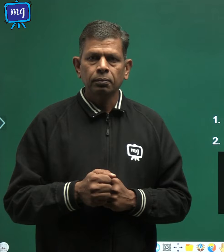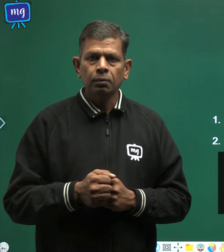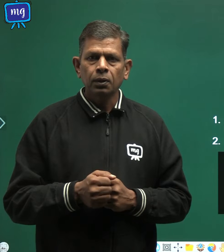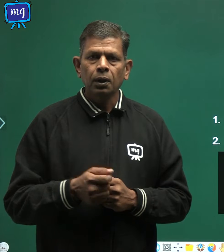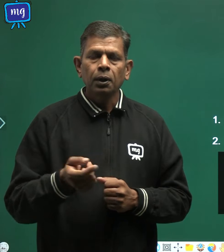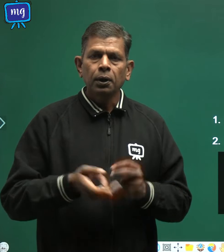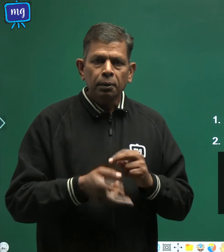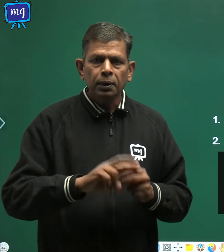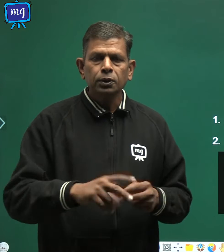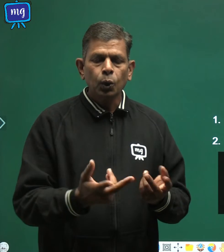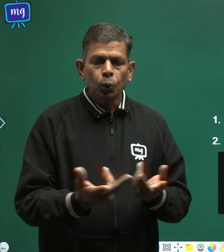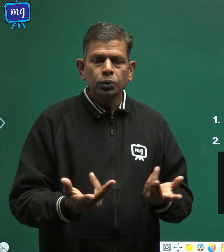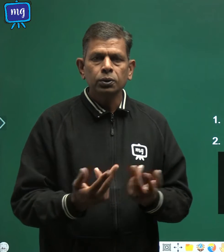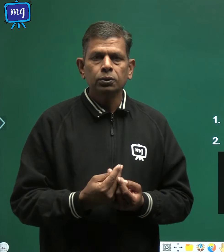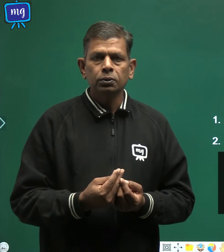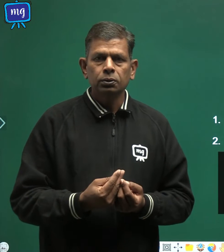इनमें से कुछ